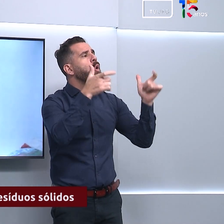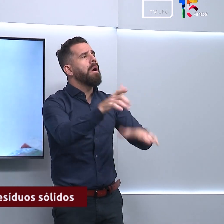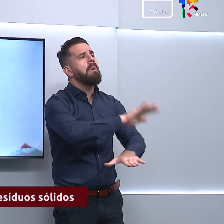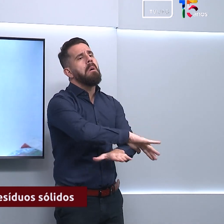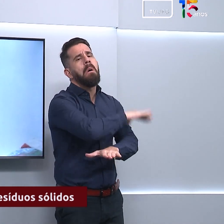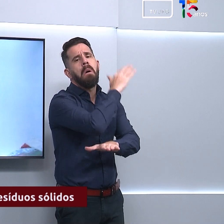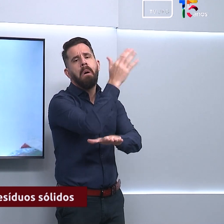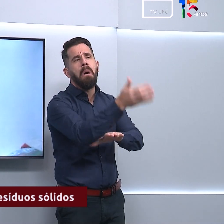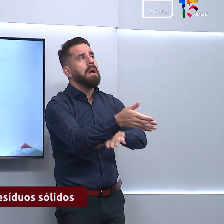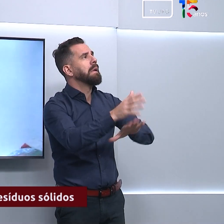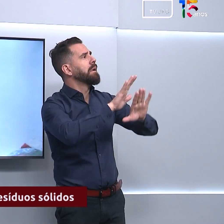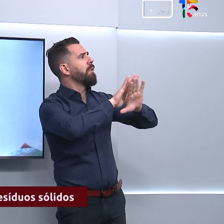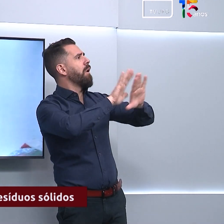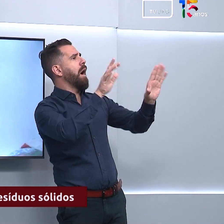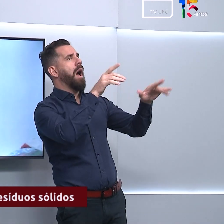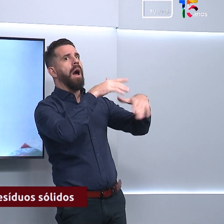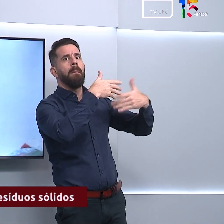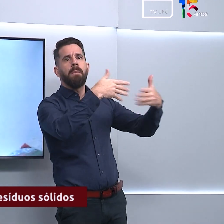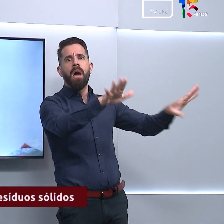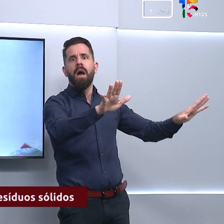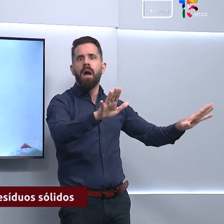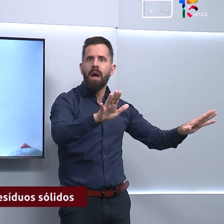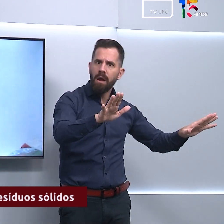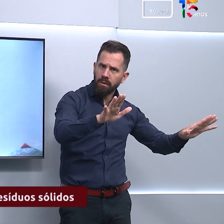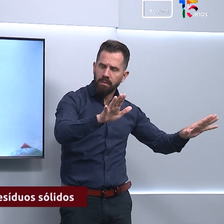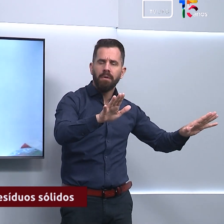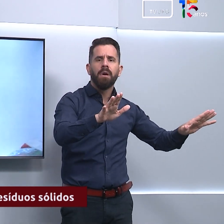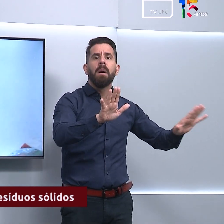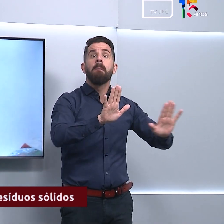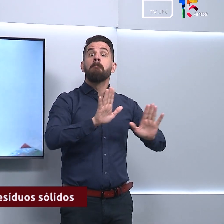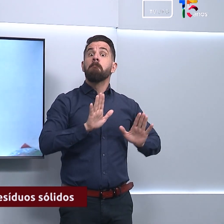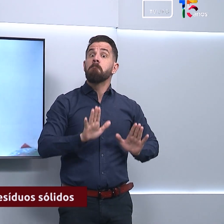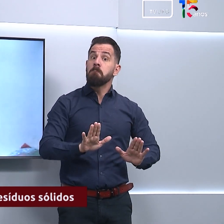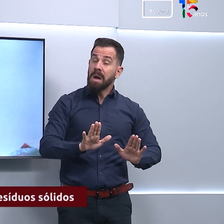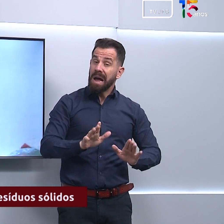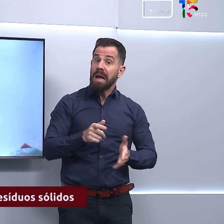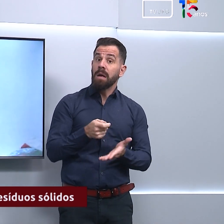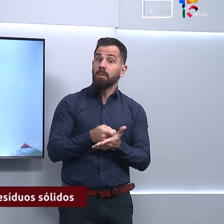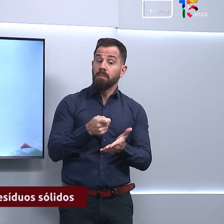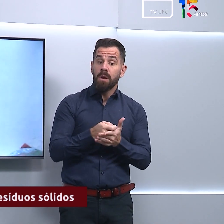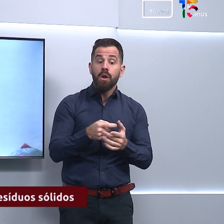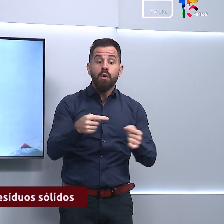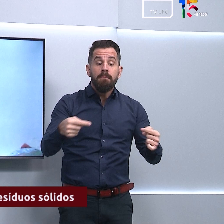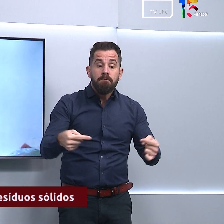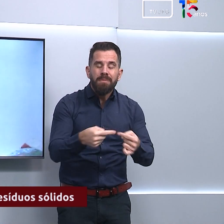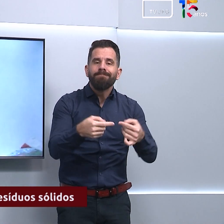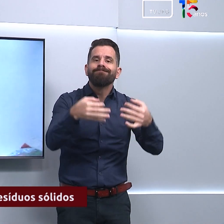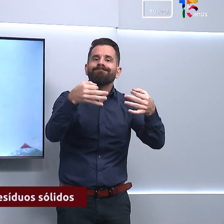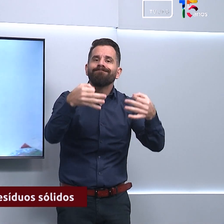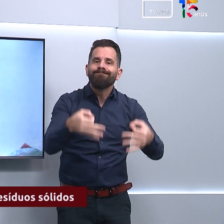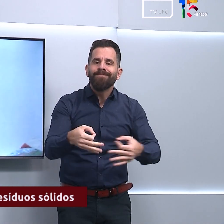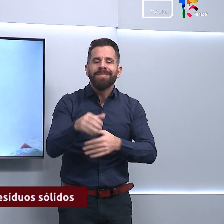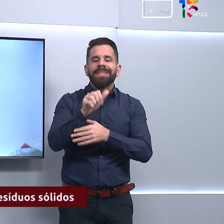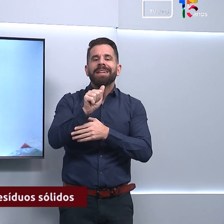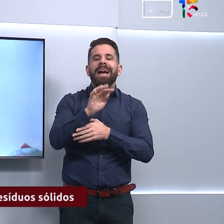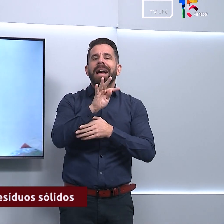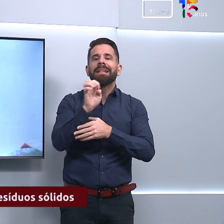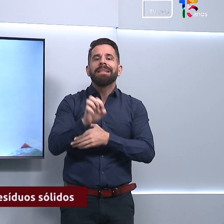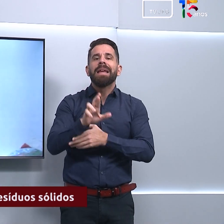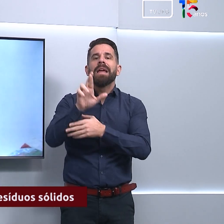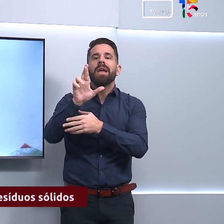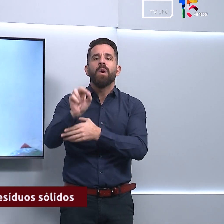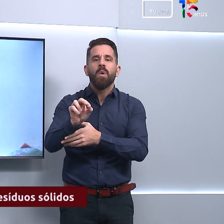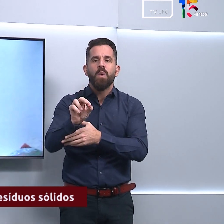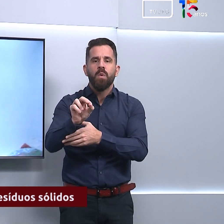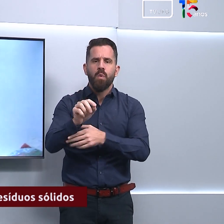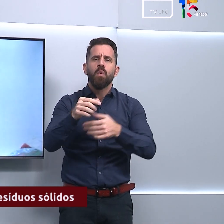obrigatoriedade é da presença de aterros, ou seja, de uma disposição adequada. No entanto,